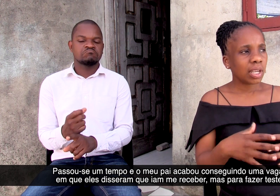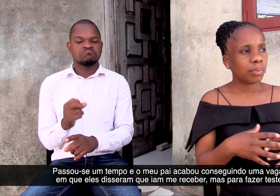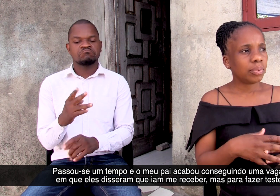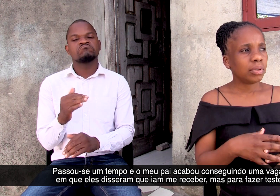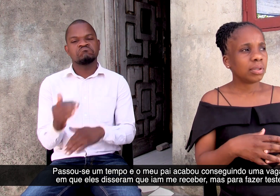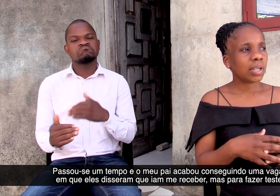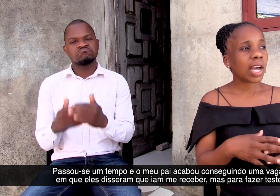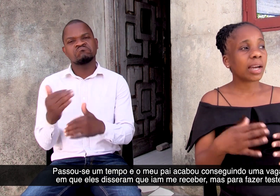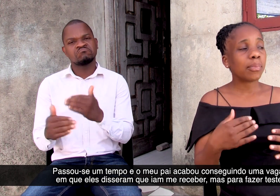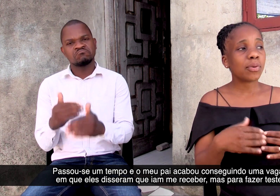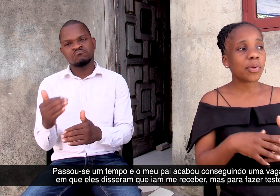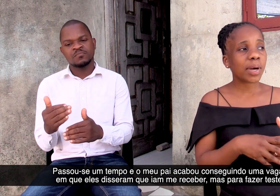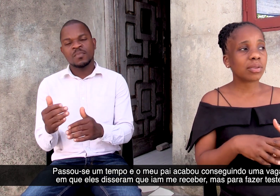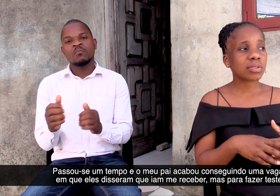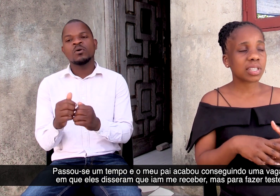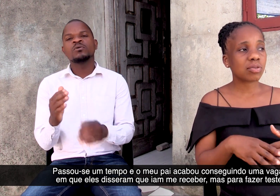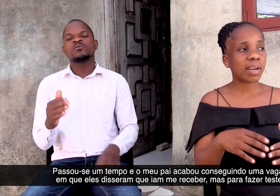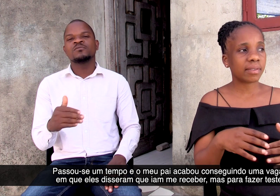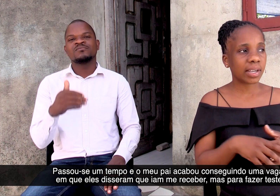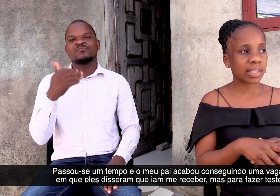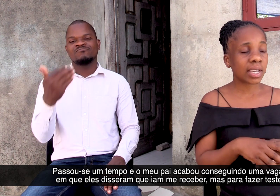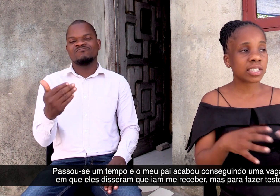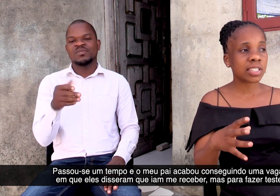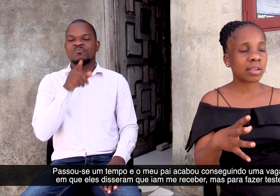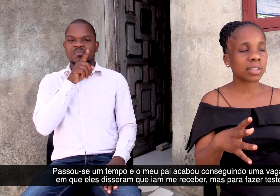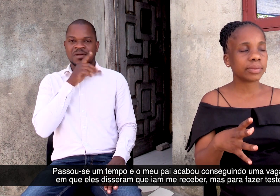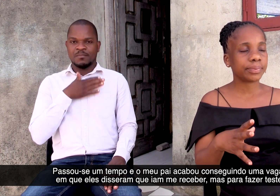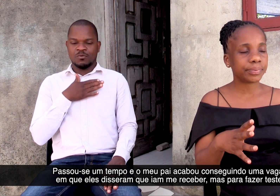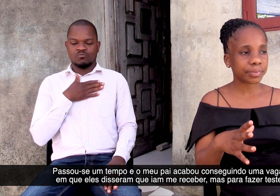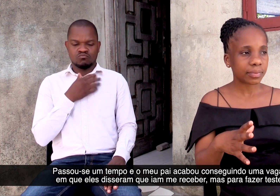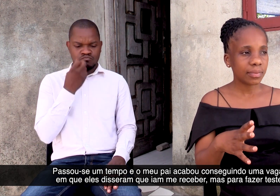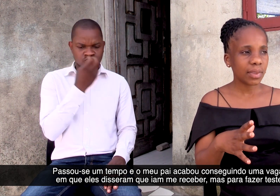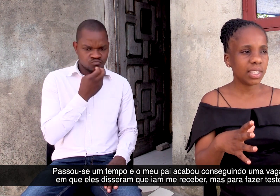Passou-se um tempo, acabou meu pai conseguindo uma vaga, que eles disseram que